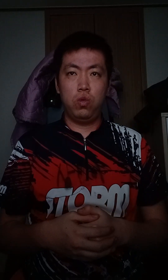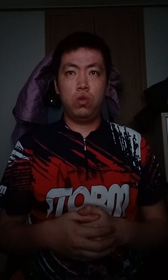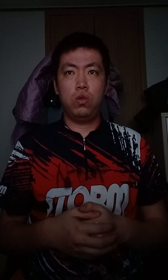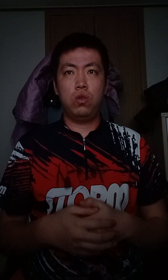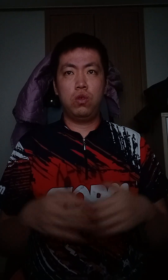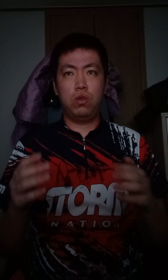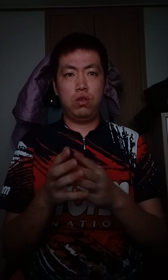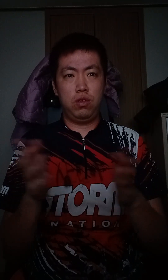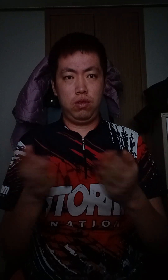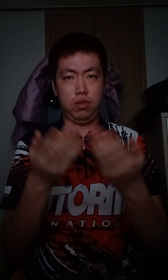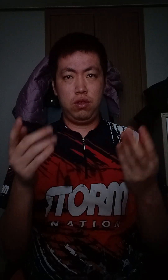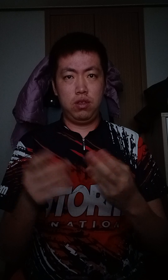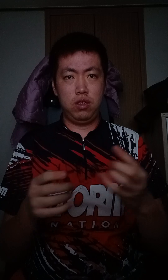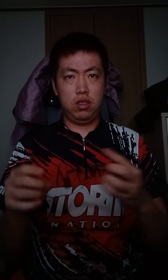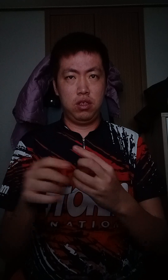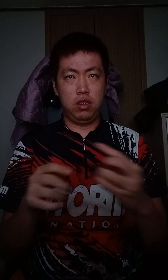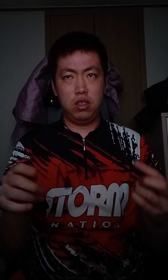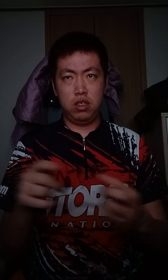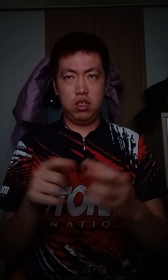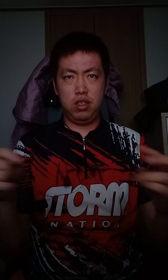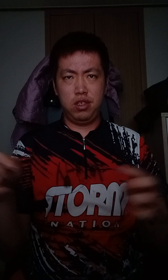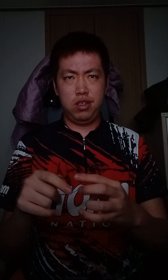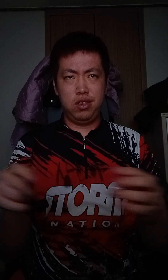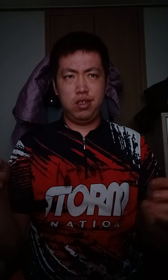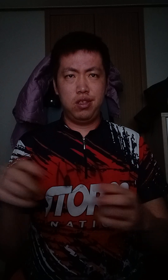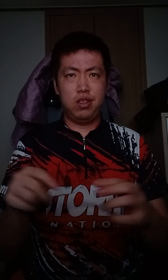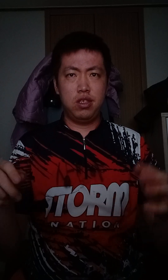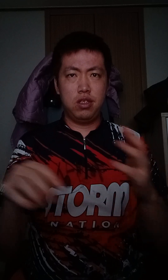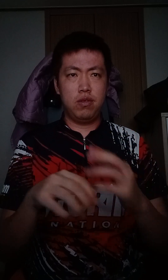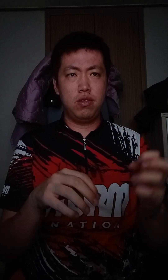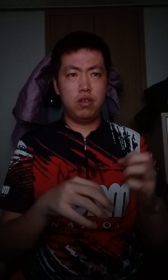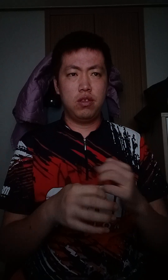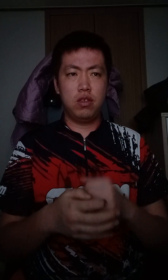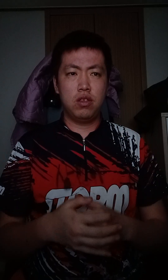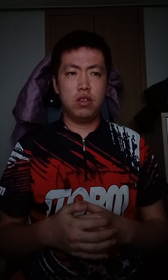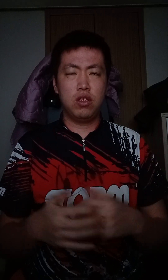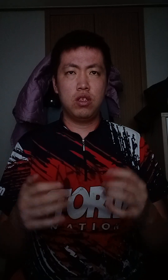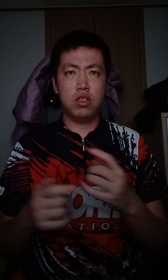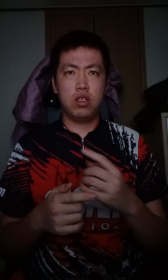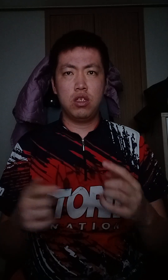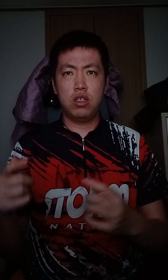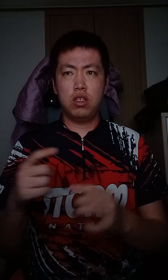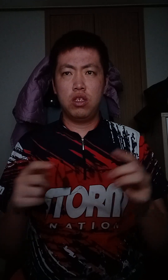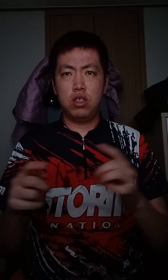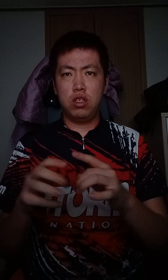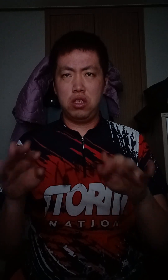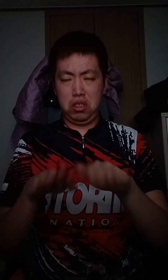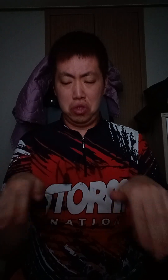사고 현장에는 찌그러진 통근버스 출입문이 남아있고 곳곳에 차량 파편들도 널브러져 있습니다.